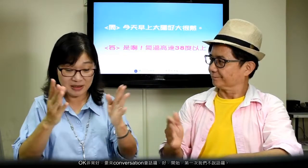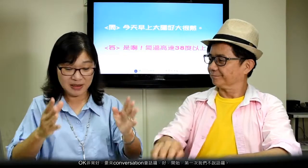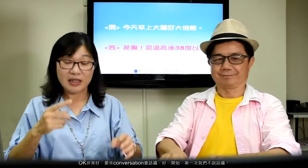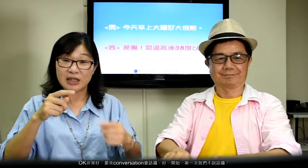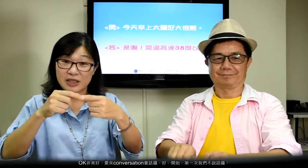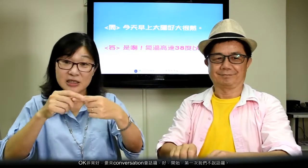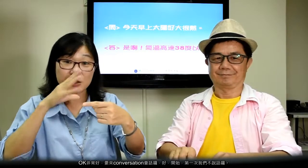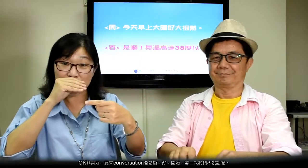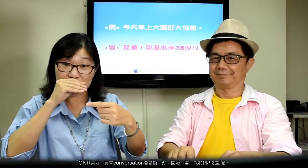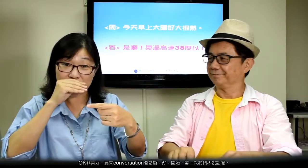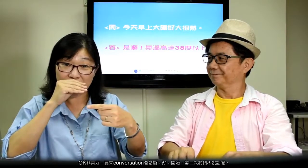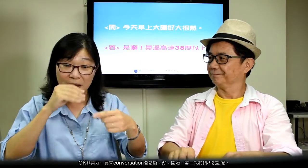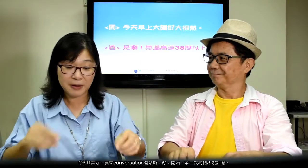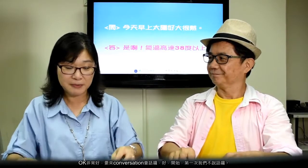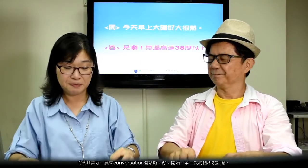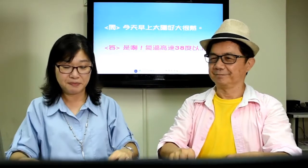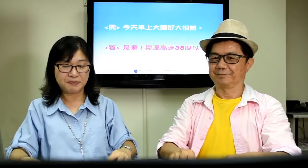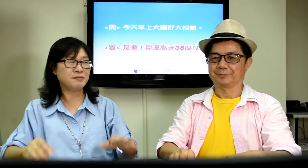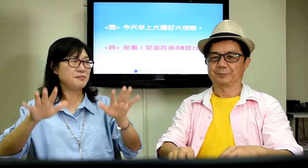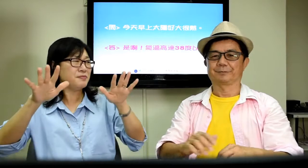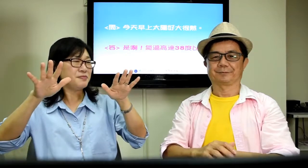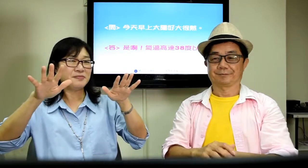始，第一次我们不说话哦。